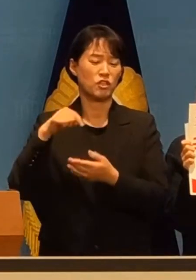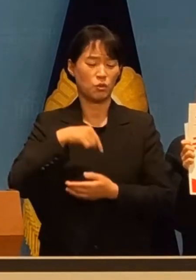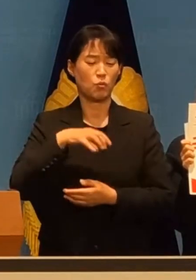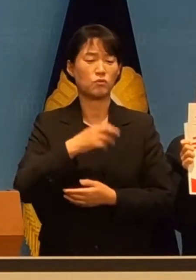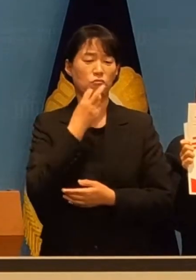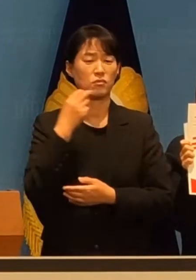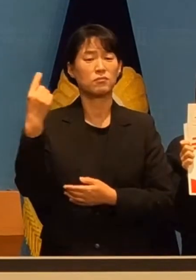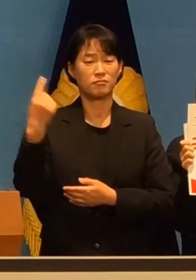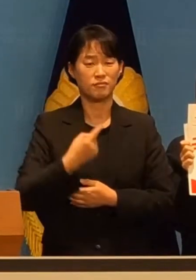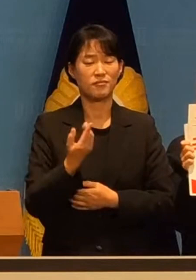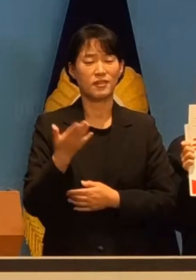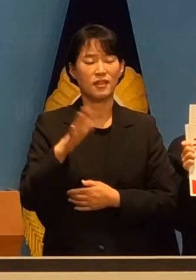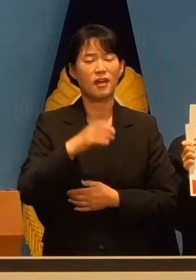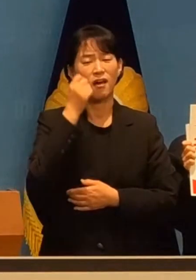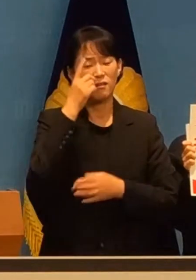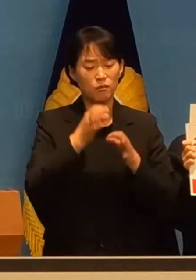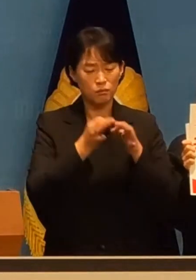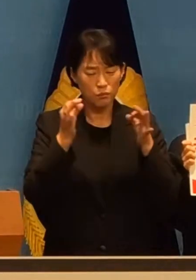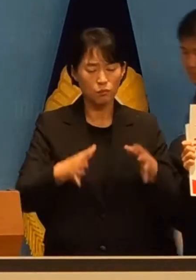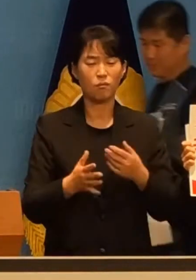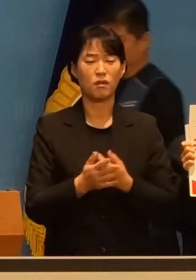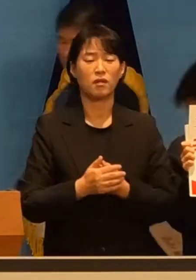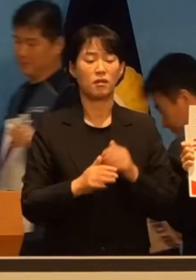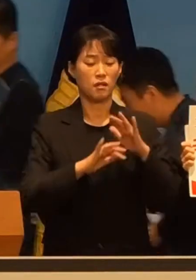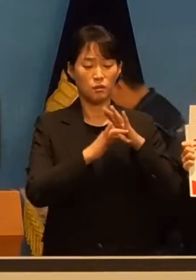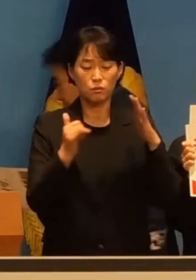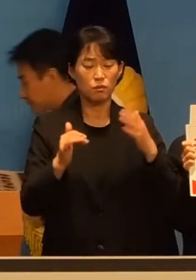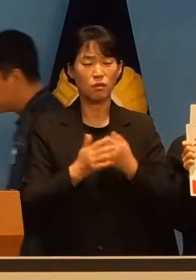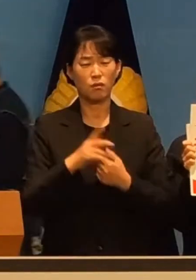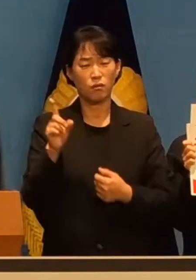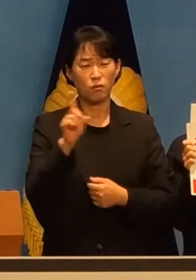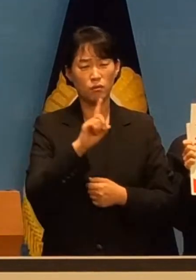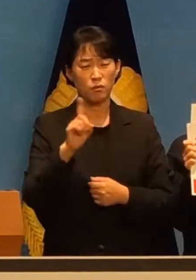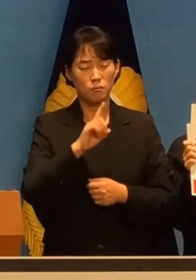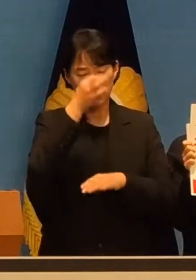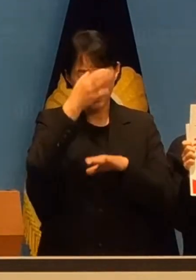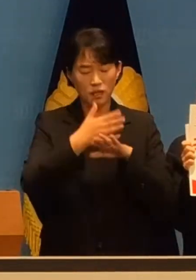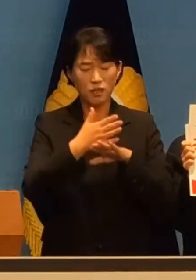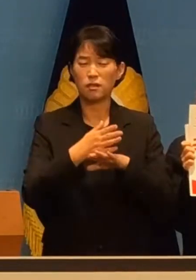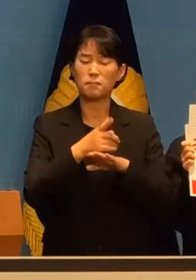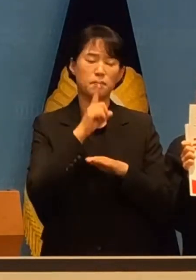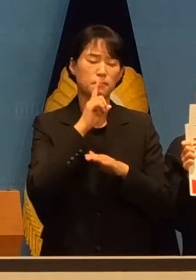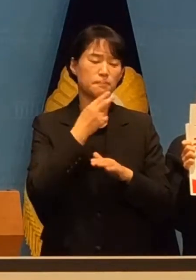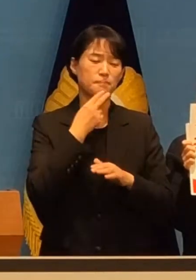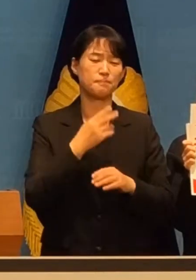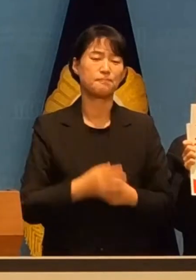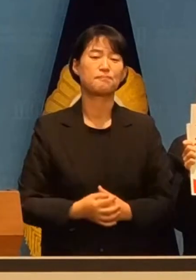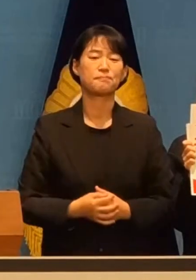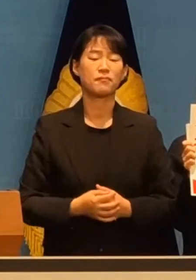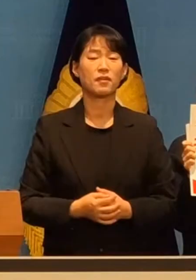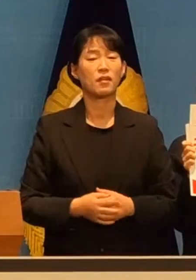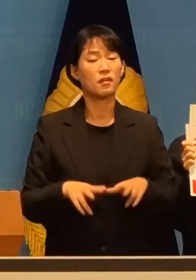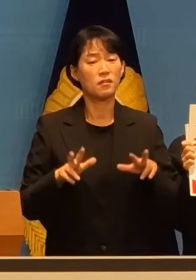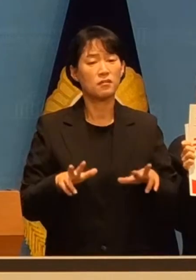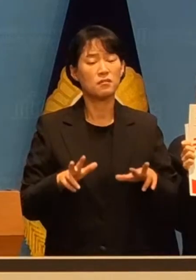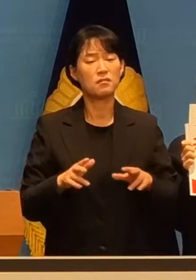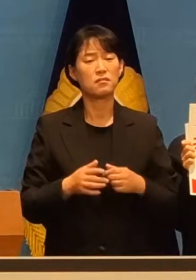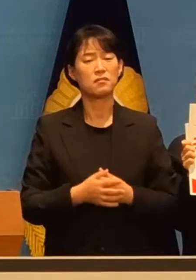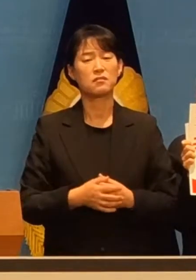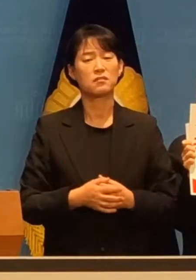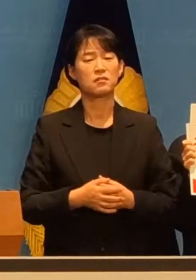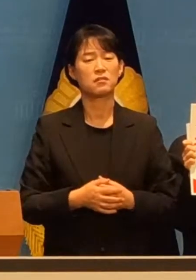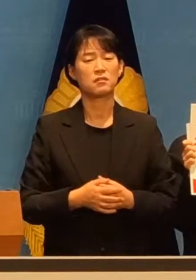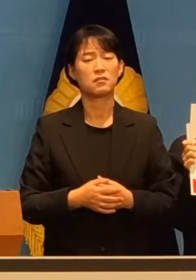올라왔는데요. 한 달이 넘도록 유족에게 어떤 사과도 없습니다. 지금